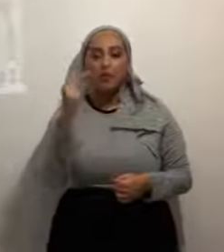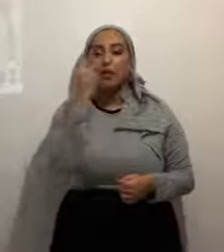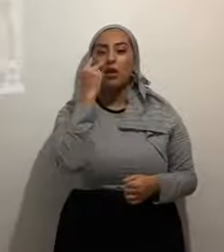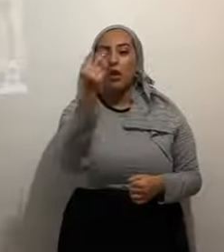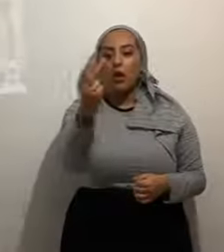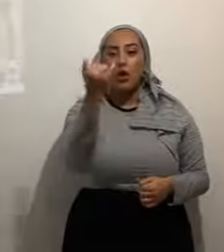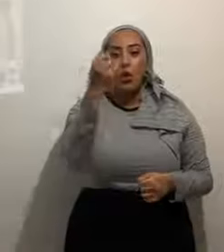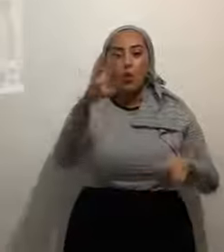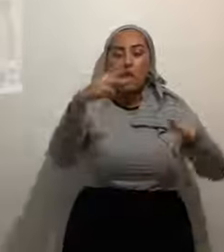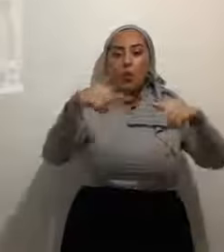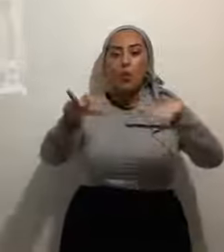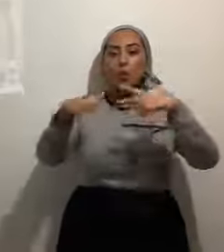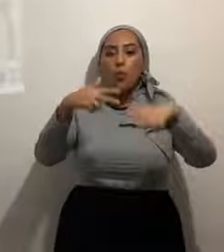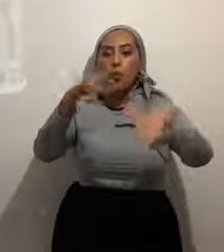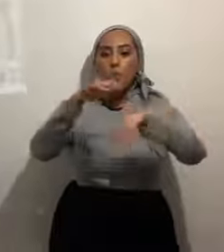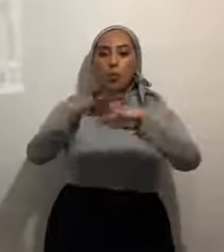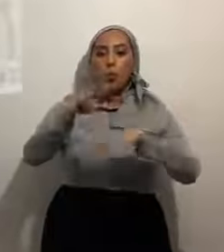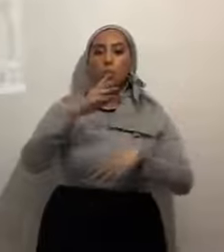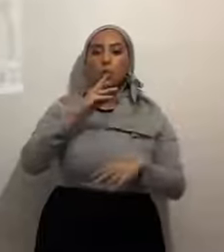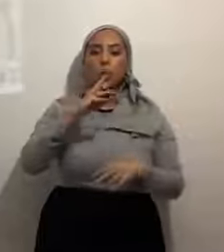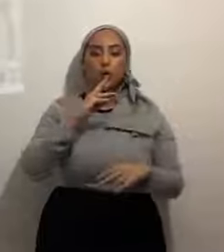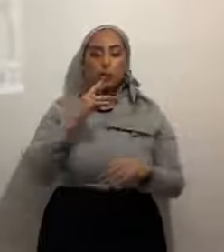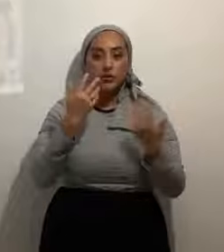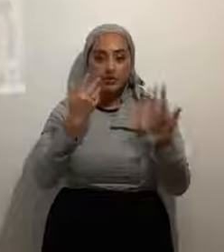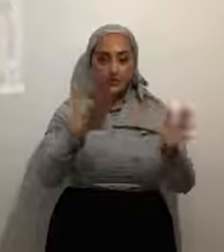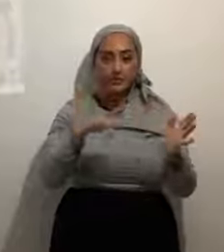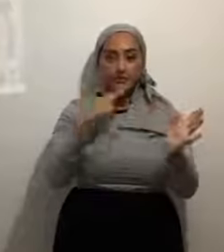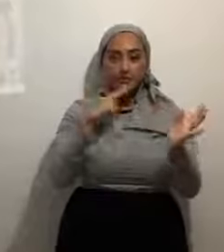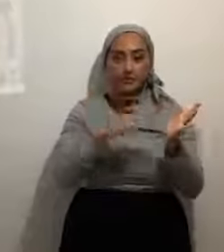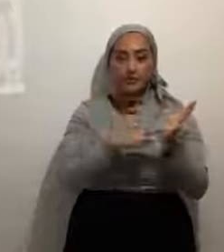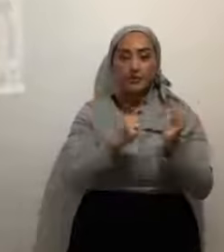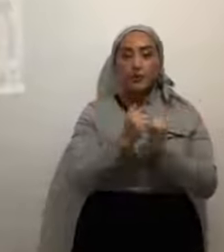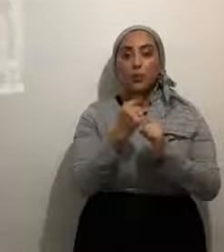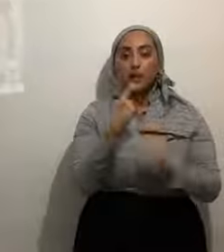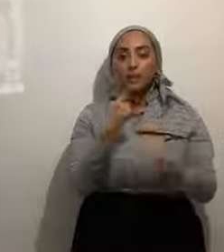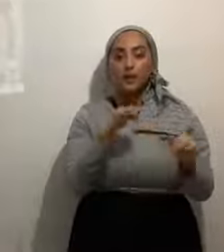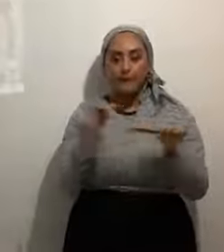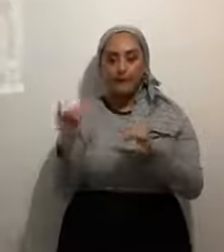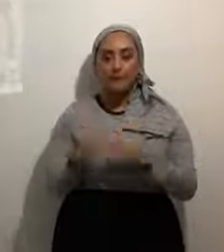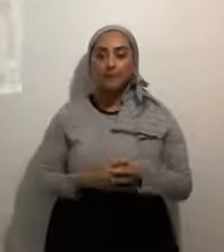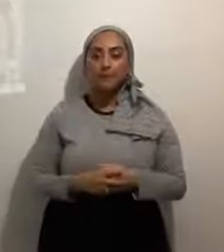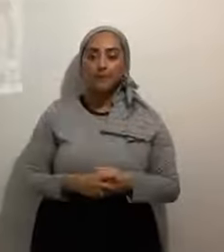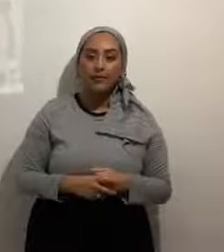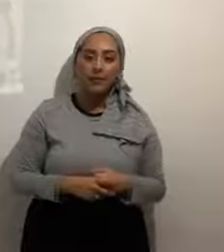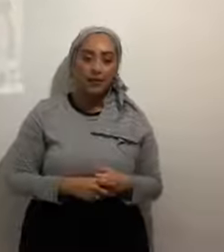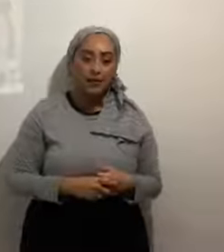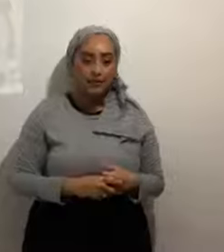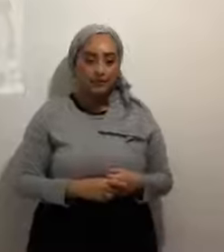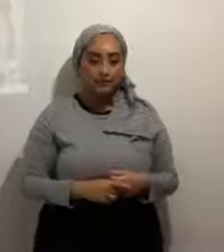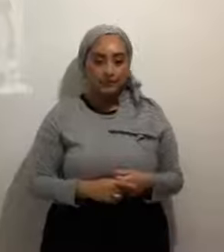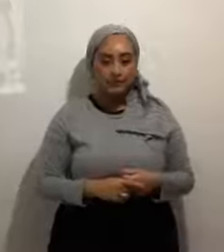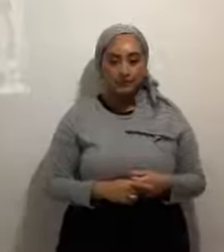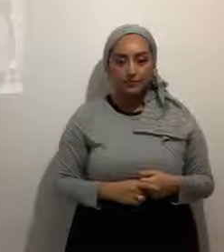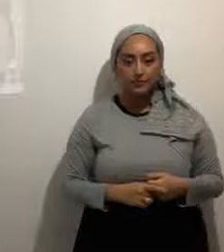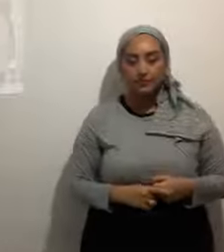andaba sobre el mar? Seguro lo anotaron, con rojo también, amados preciosos. Eso, ¿vieron a Yahshua